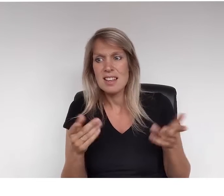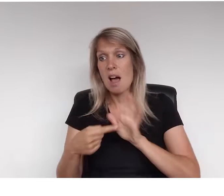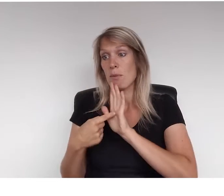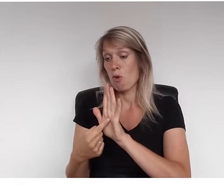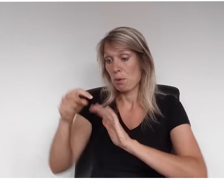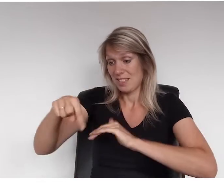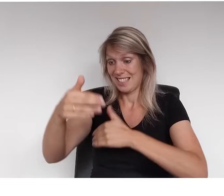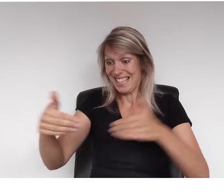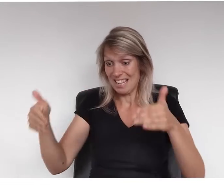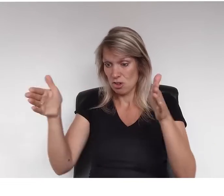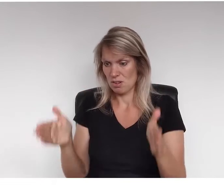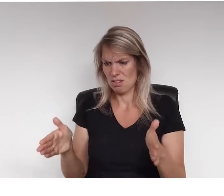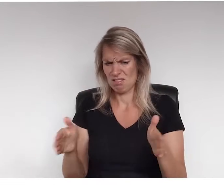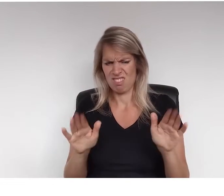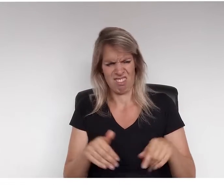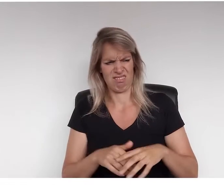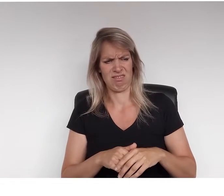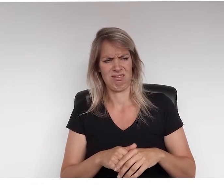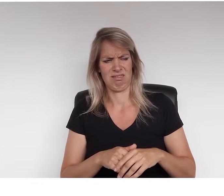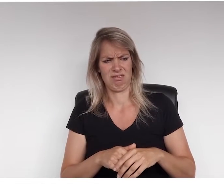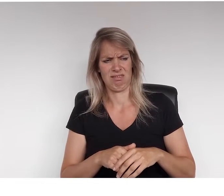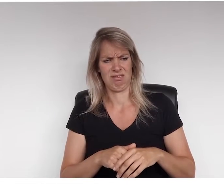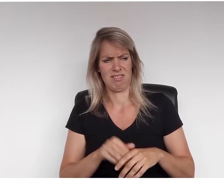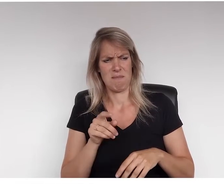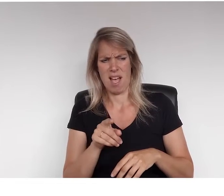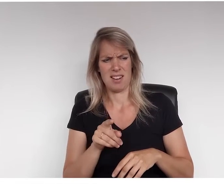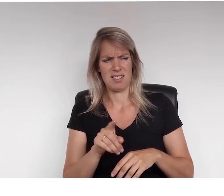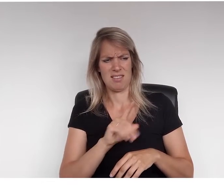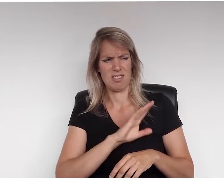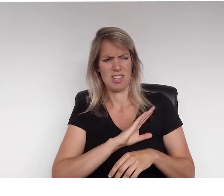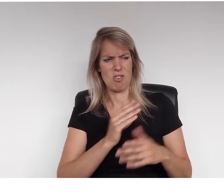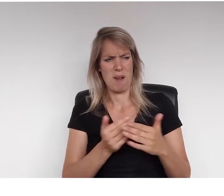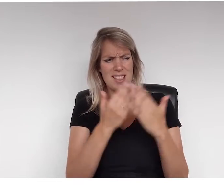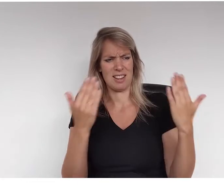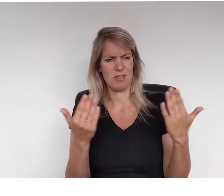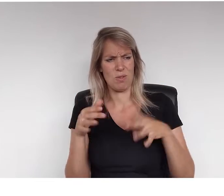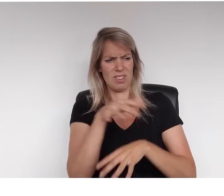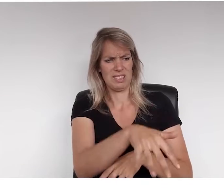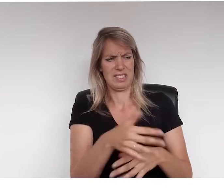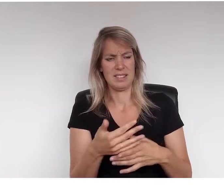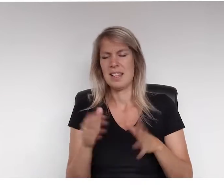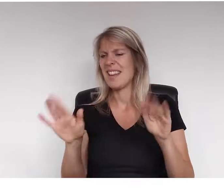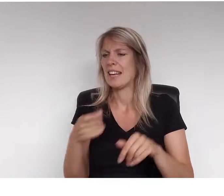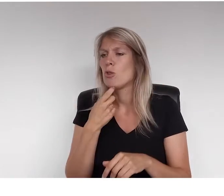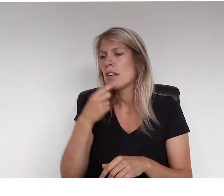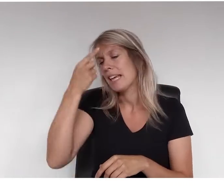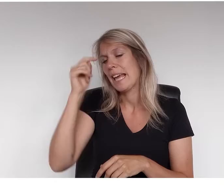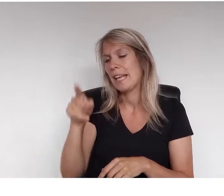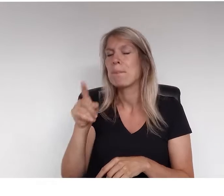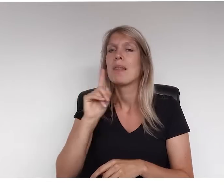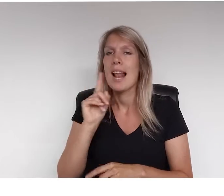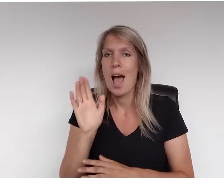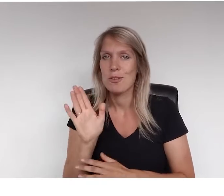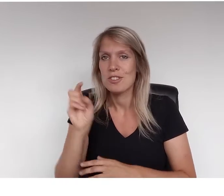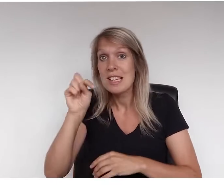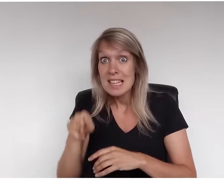kistje? Huh? Maar dat staat toch niet zomaar in de natuur? Nee, buiten? Natuurlijk niet, gekkie. Luister, kijk,